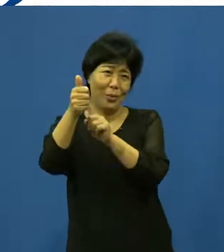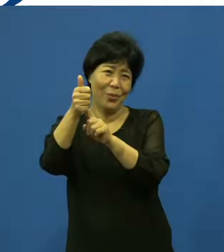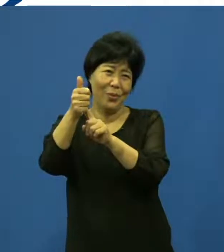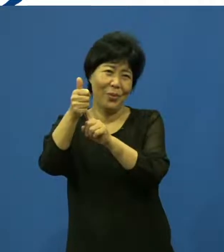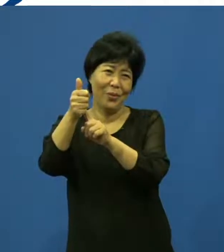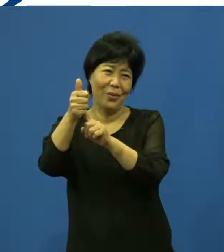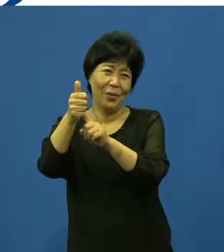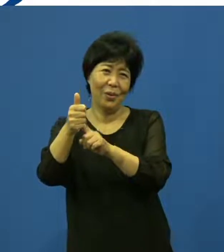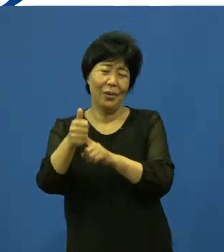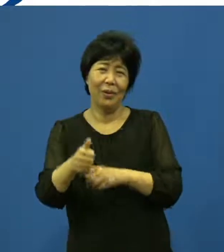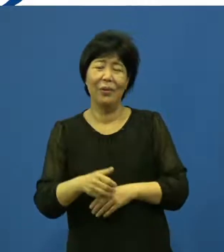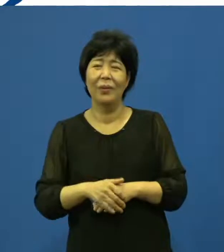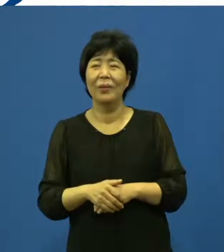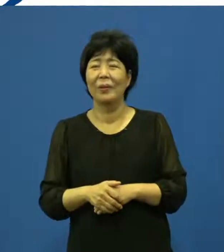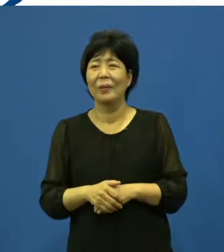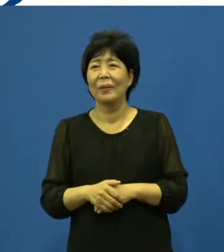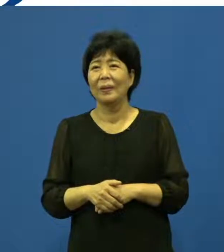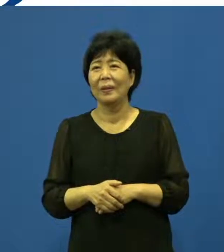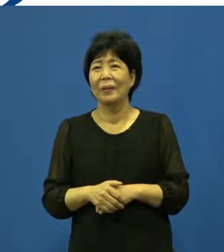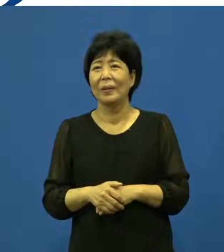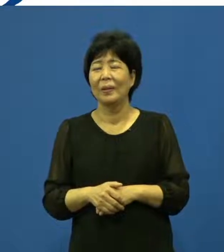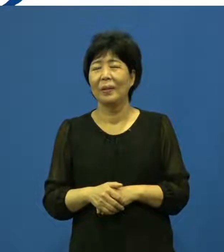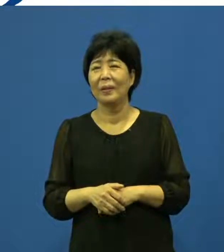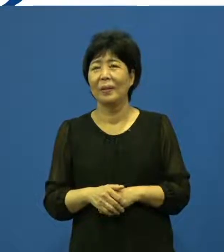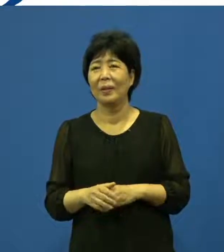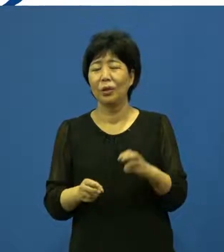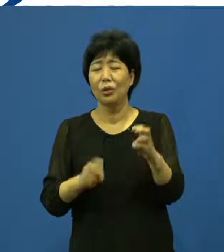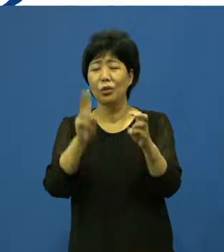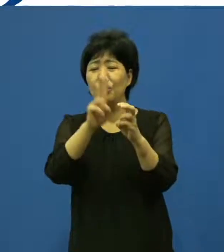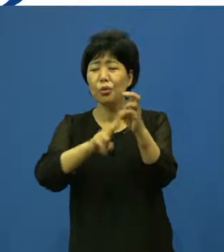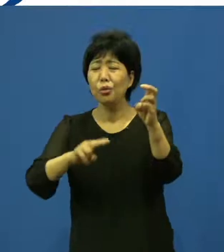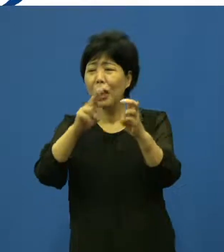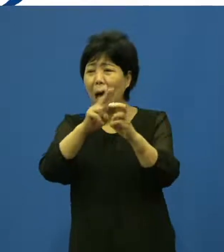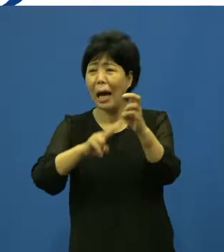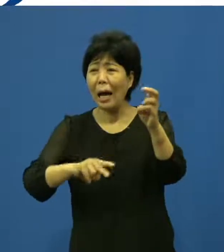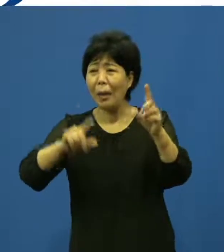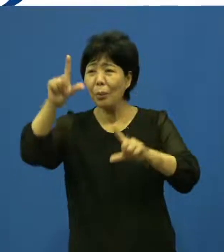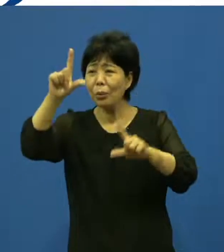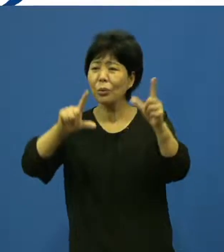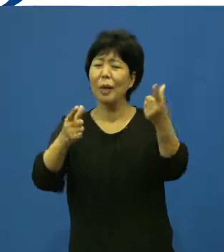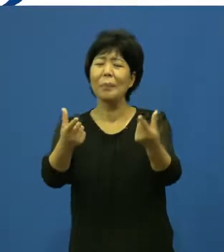하나도 없습니다. 끝난 겁니다. 그런데 예수님이 그에게 다시 찾아갑니다.